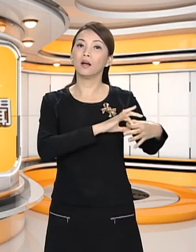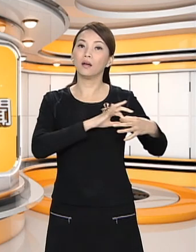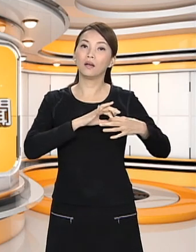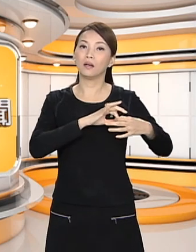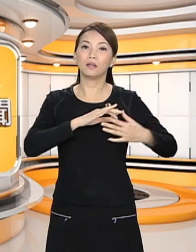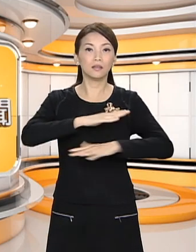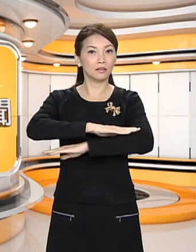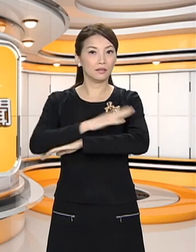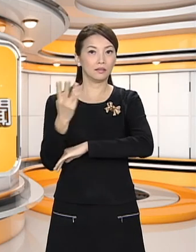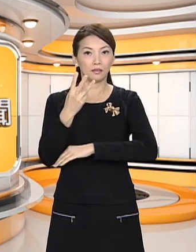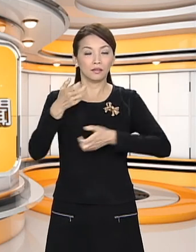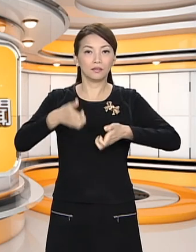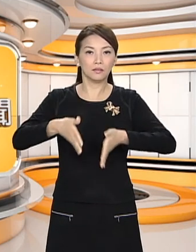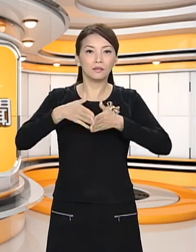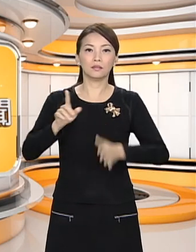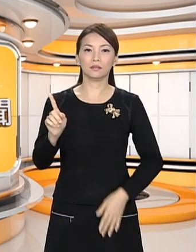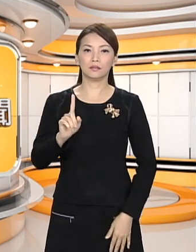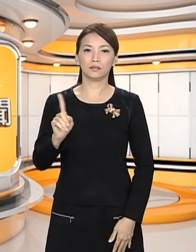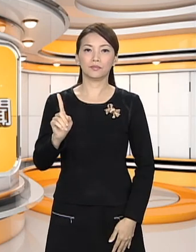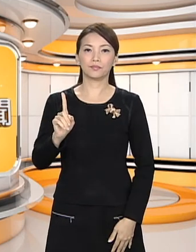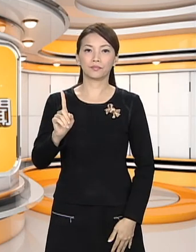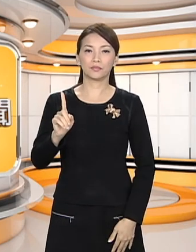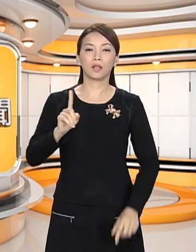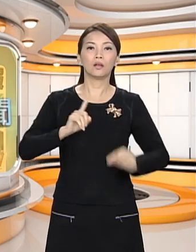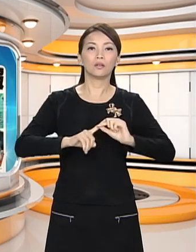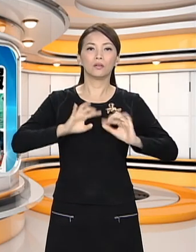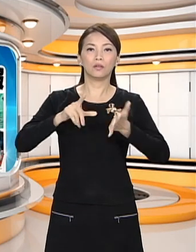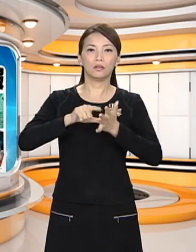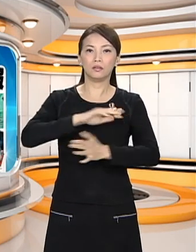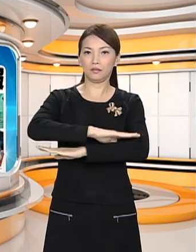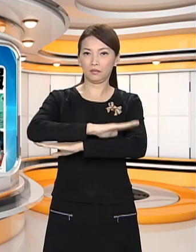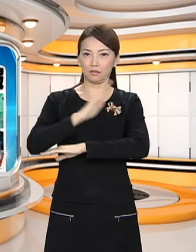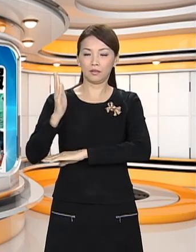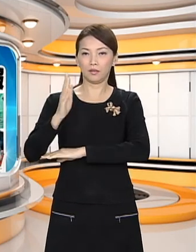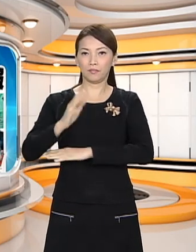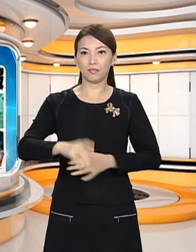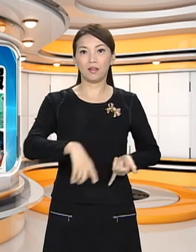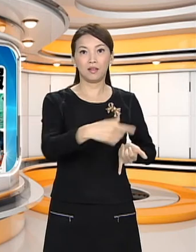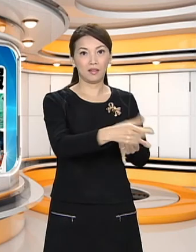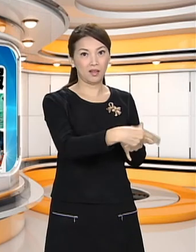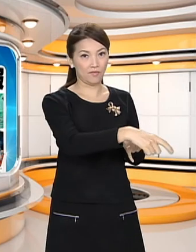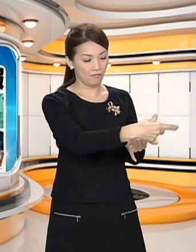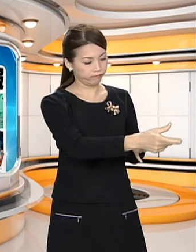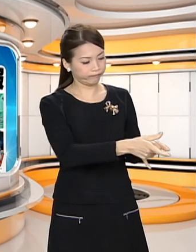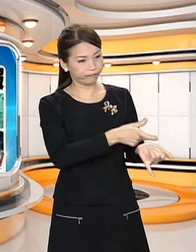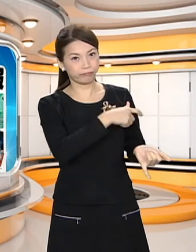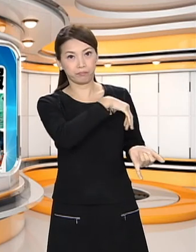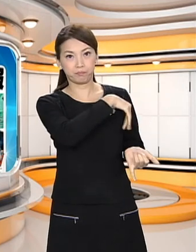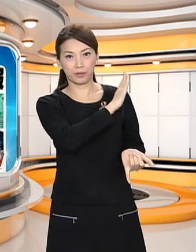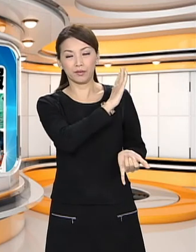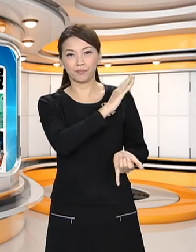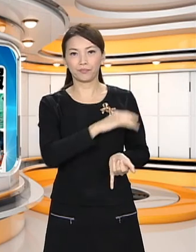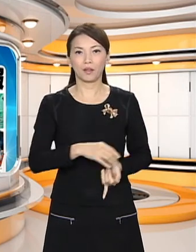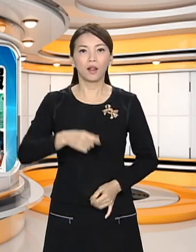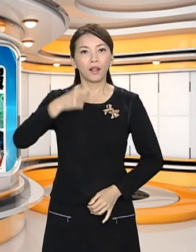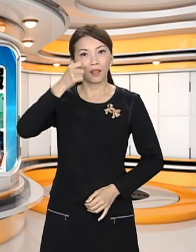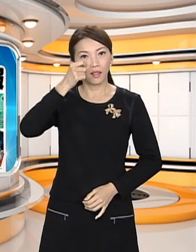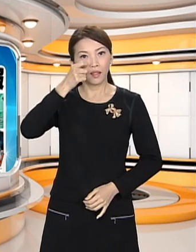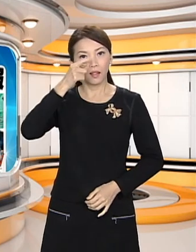再来关心各大报的头条焦点。中国时报的头条也是，杜鹃台风过后，台南登